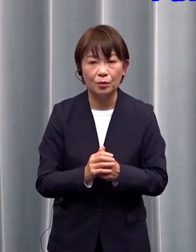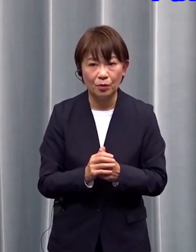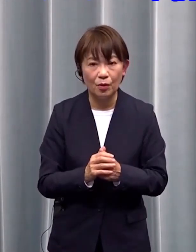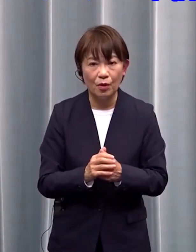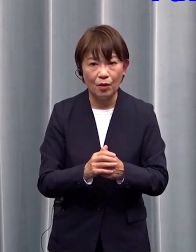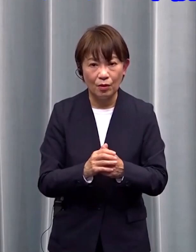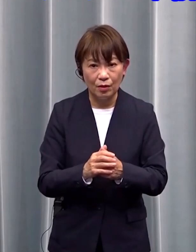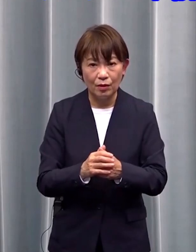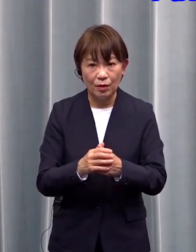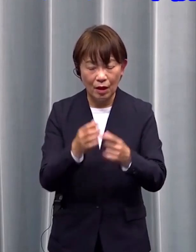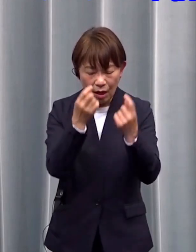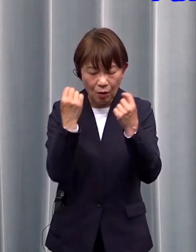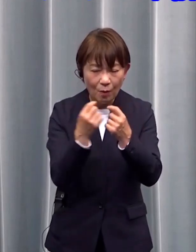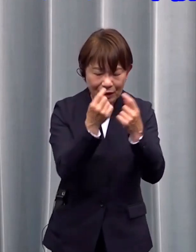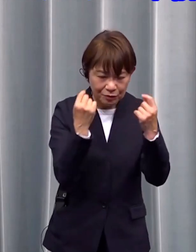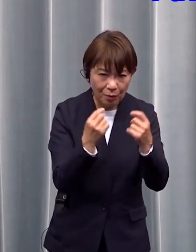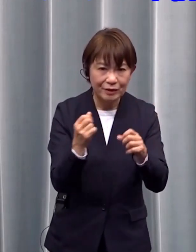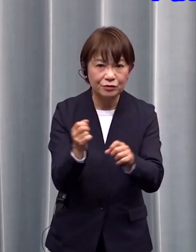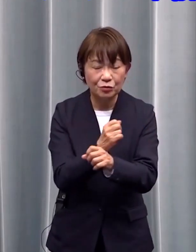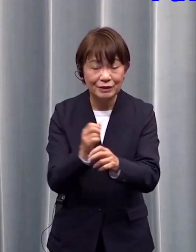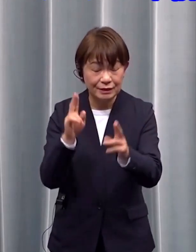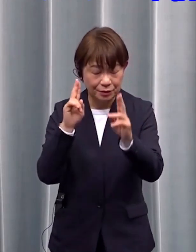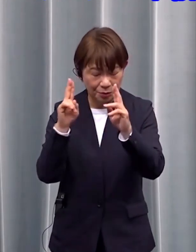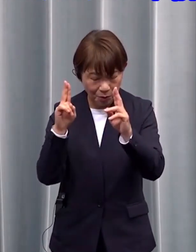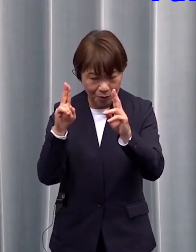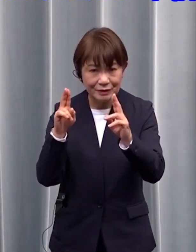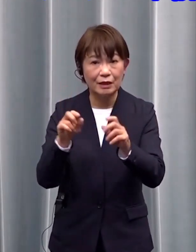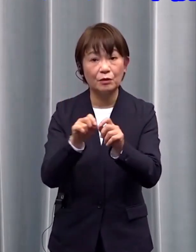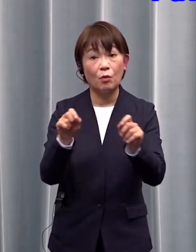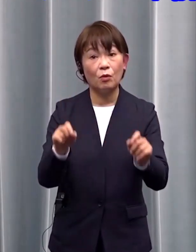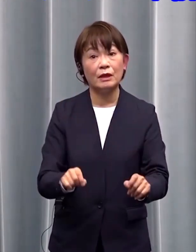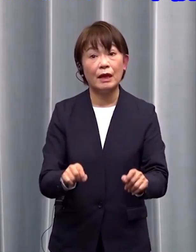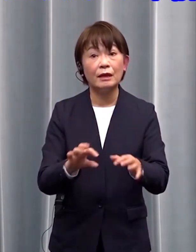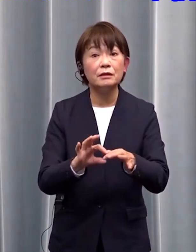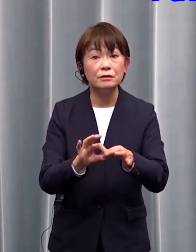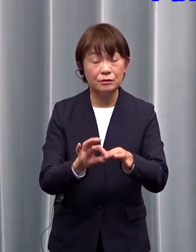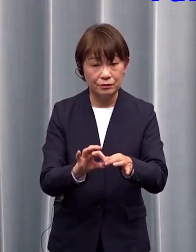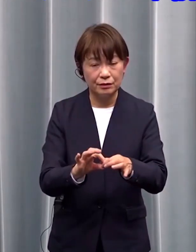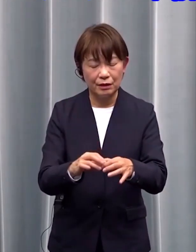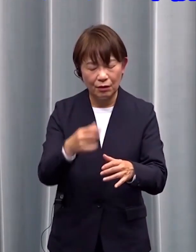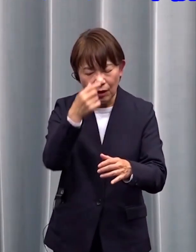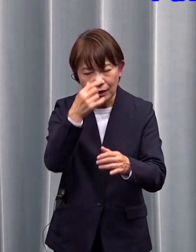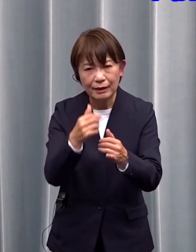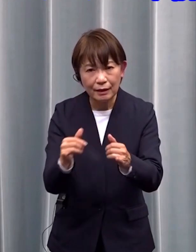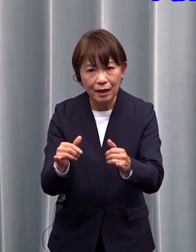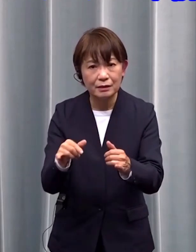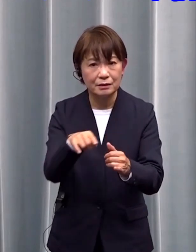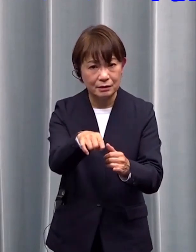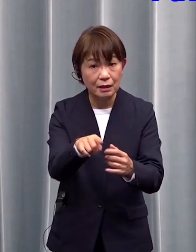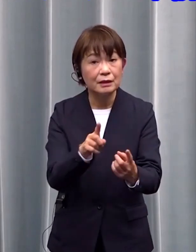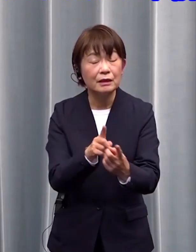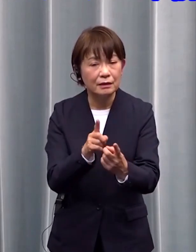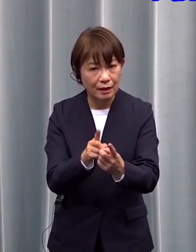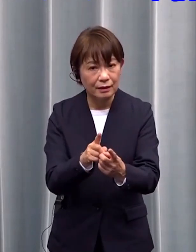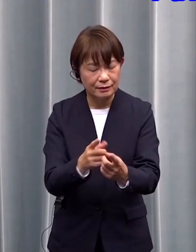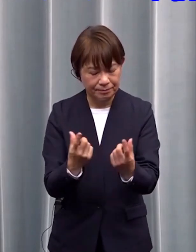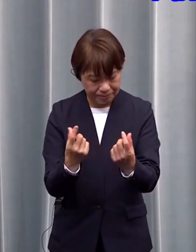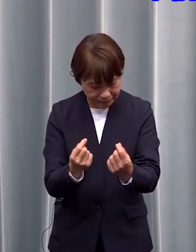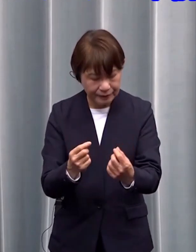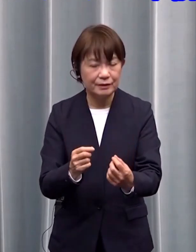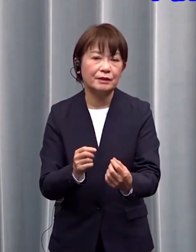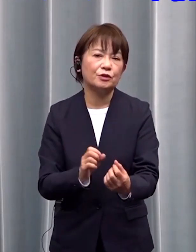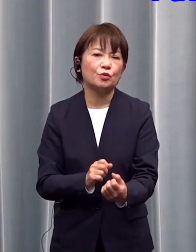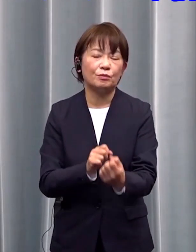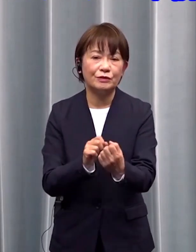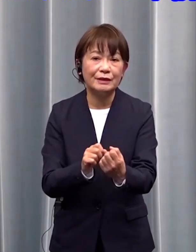業者における事案についてはですね、まあ、当該事業者において被害に遭った方々に真摯に向き合うことを含めて、まあ、適